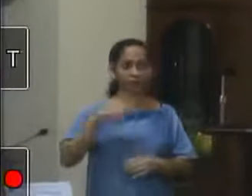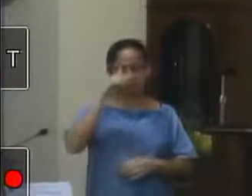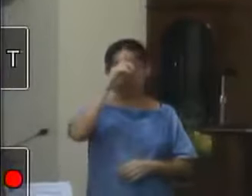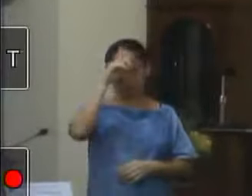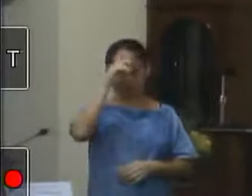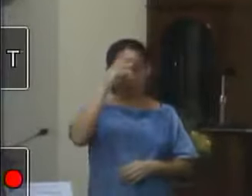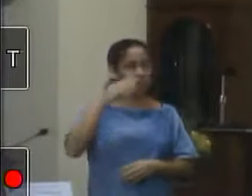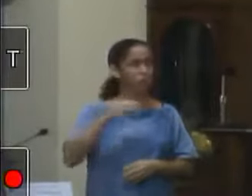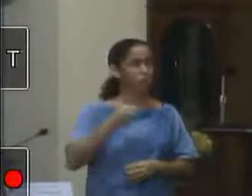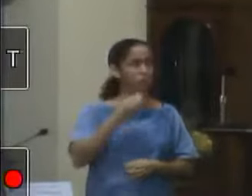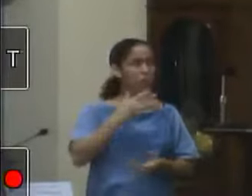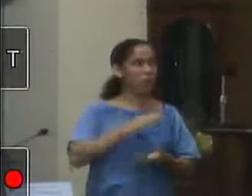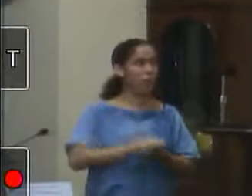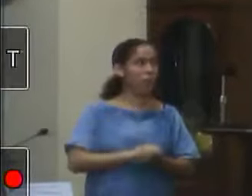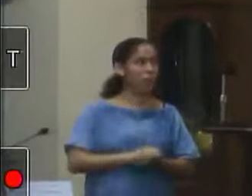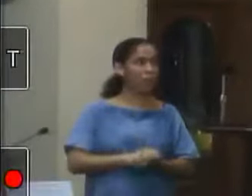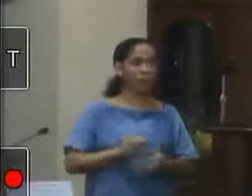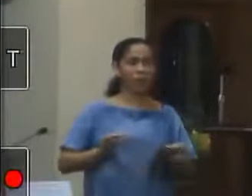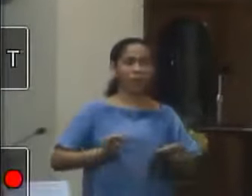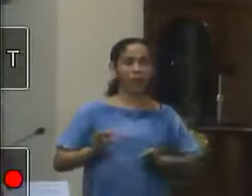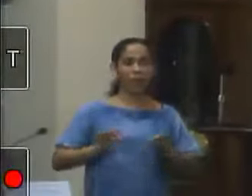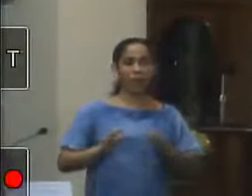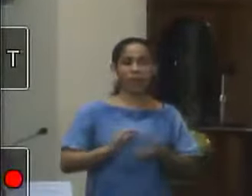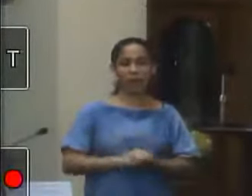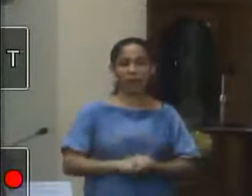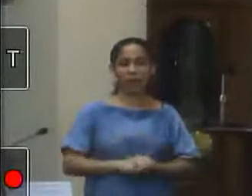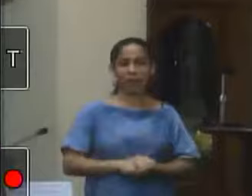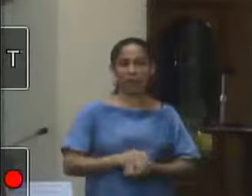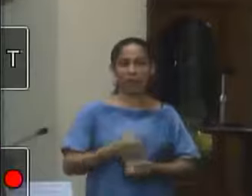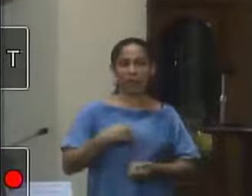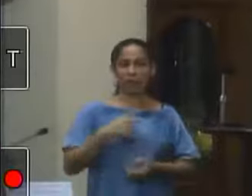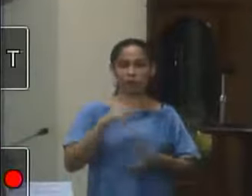bem intencionado, e projetos que